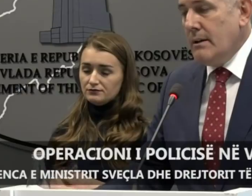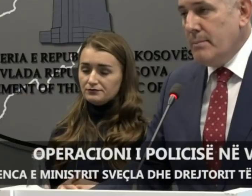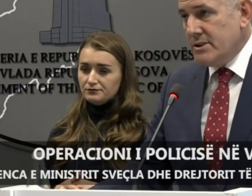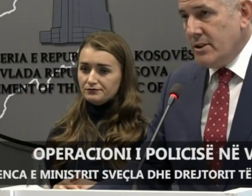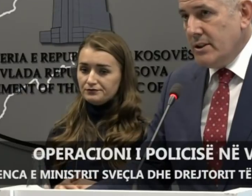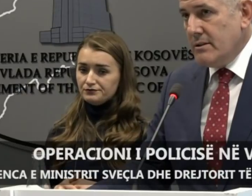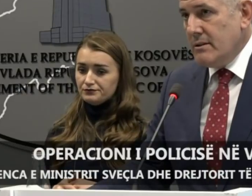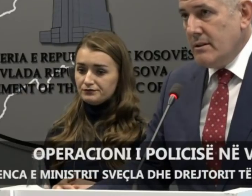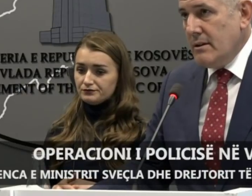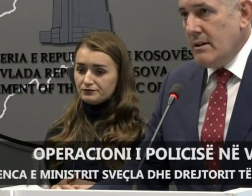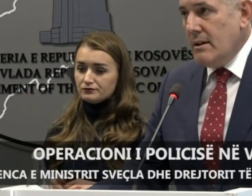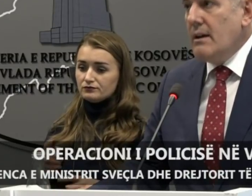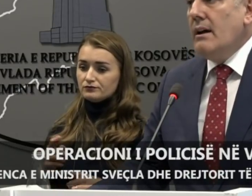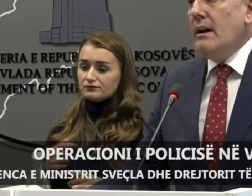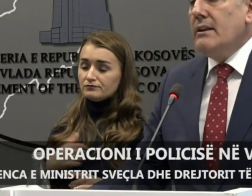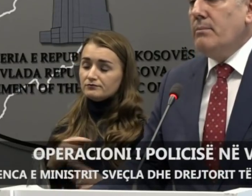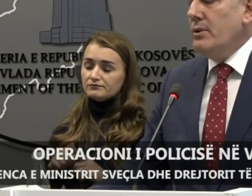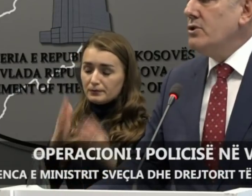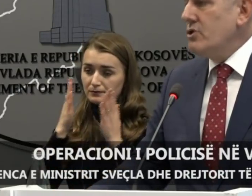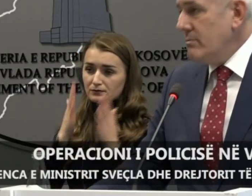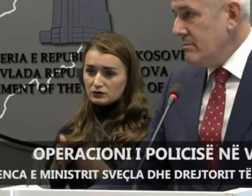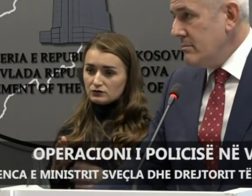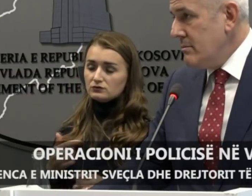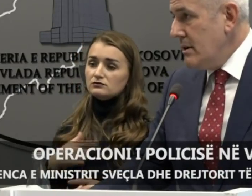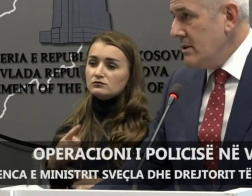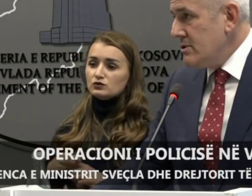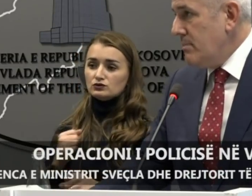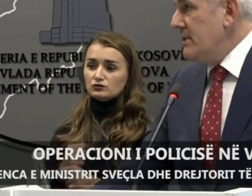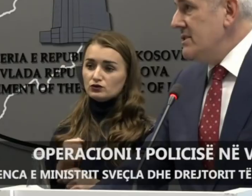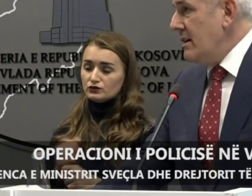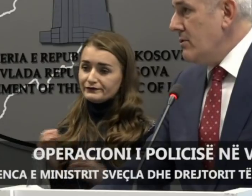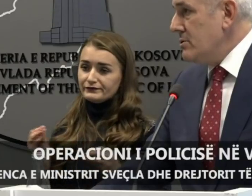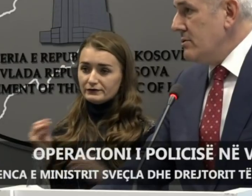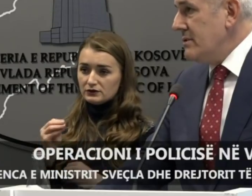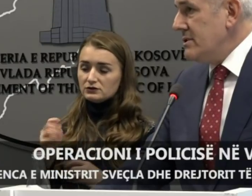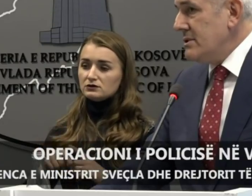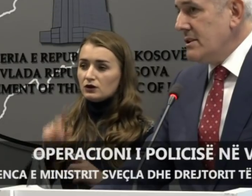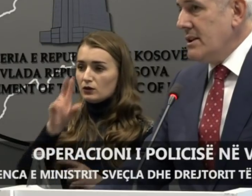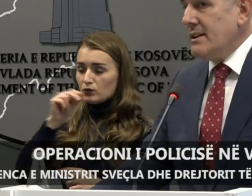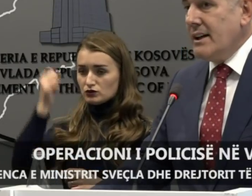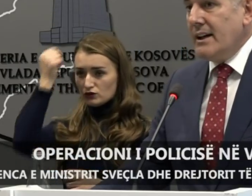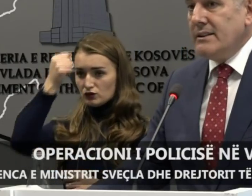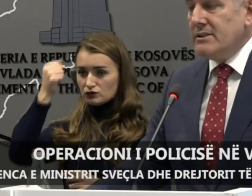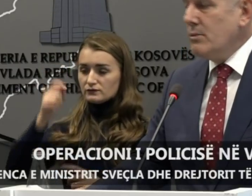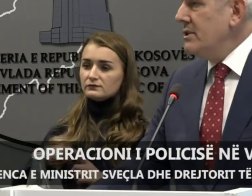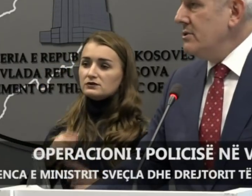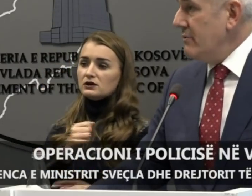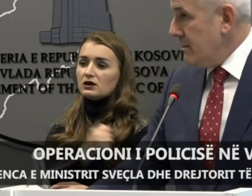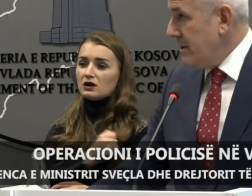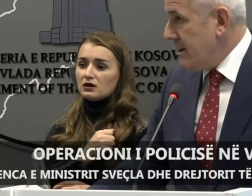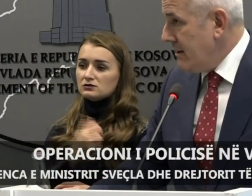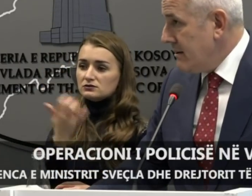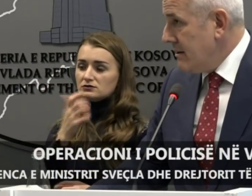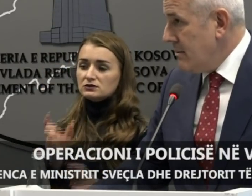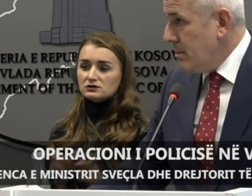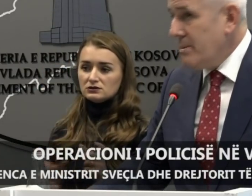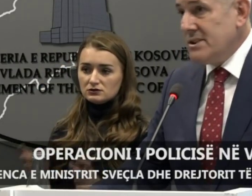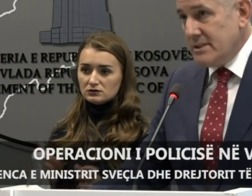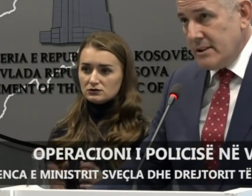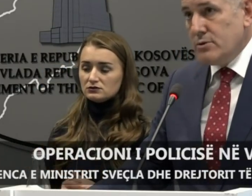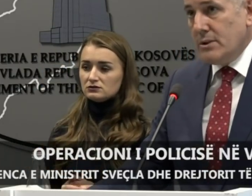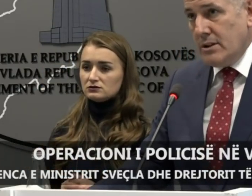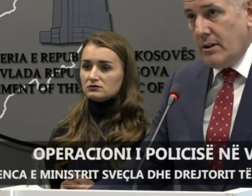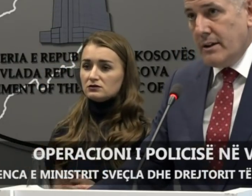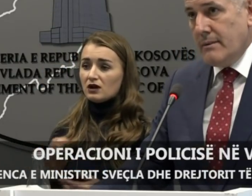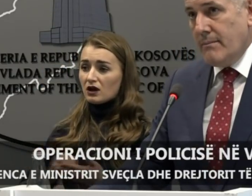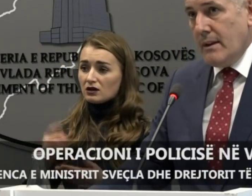unë besoj edhe punoj shumë që policia e Kosovës të jetë garant i sigurisë jo vetëm për ta, po për